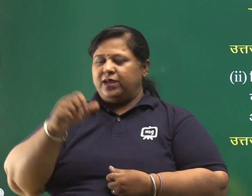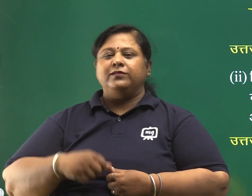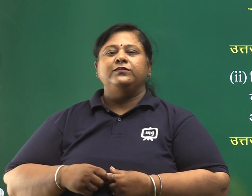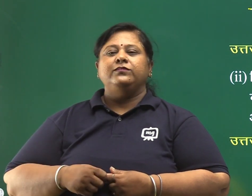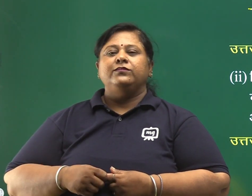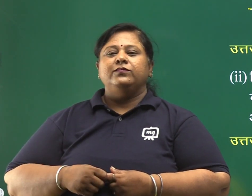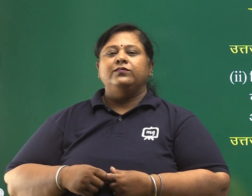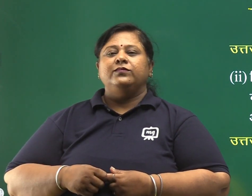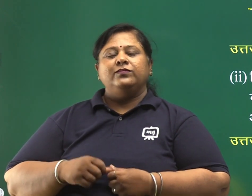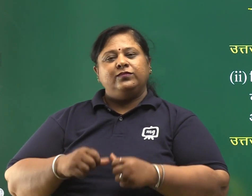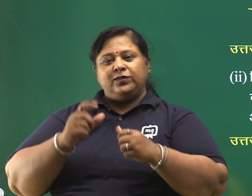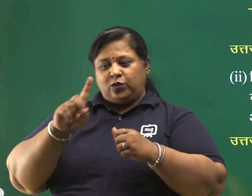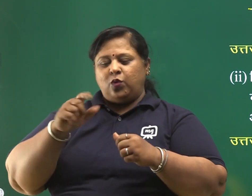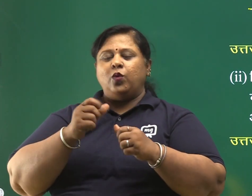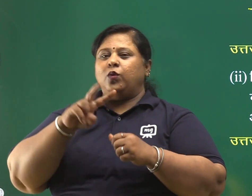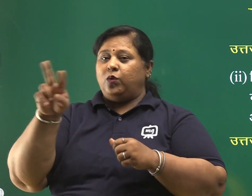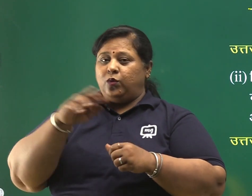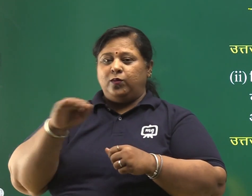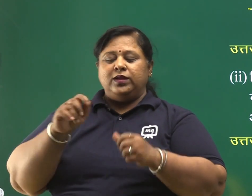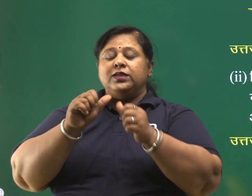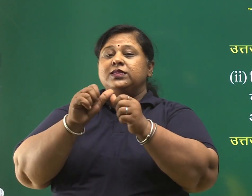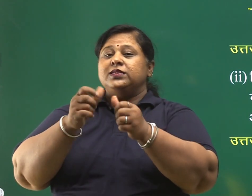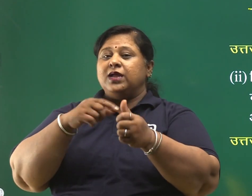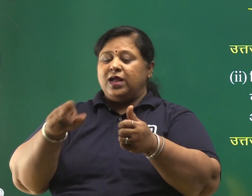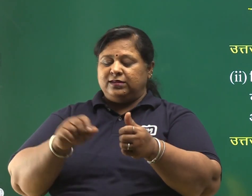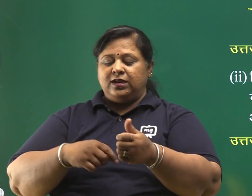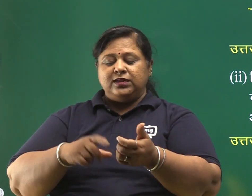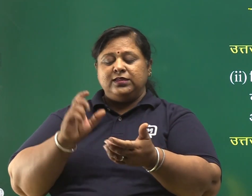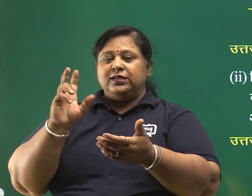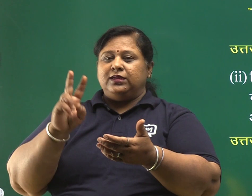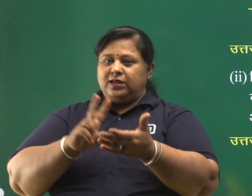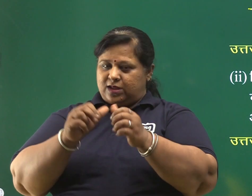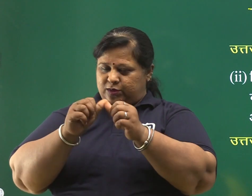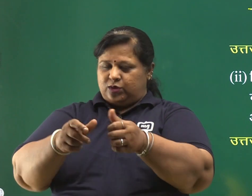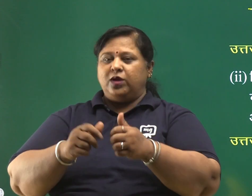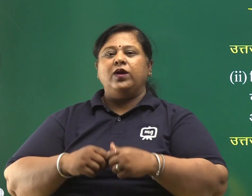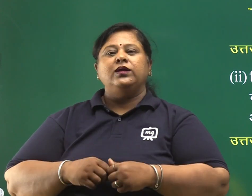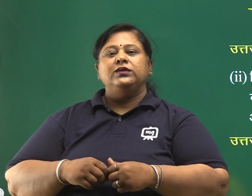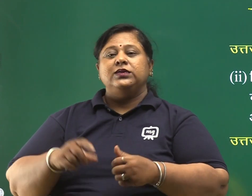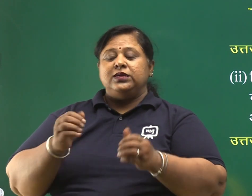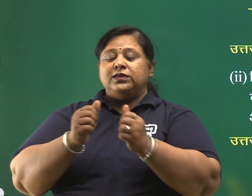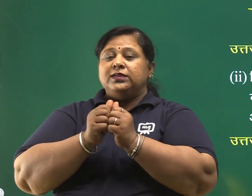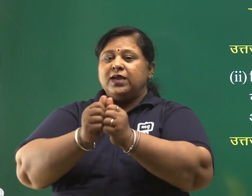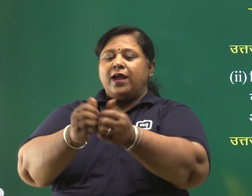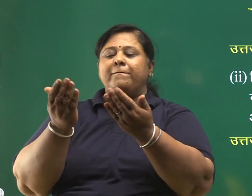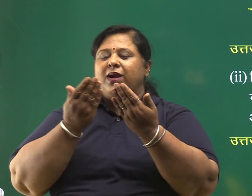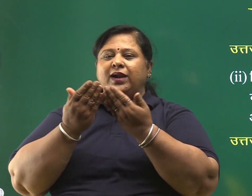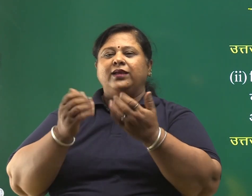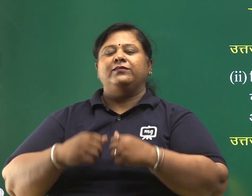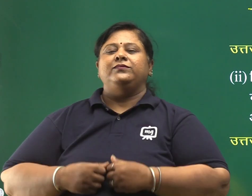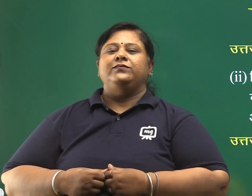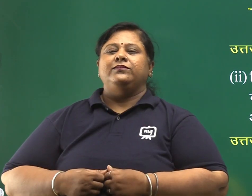भाई, दोनों सहपाठी थे। हमारा उत्तर होगा सहपाठी।